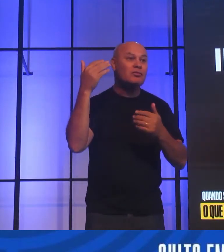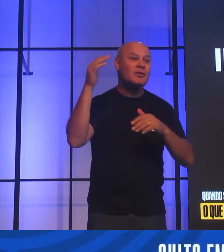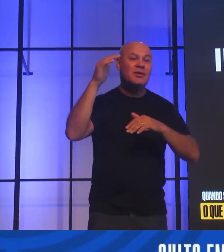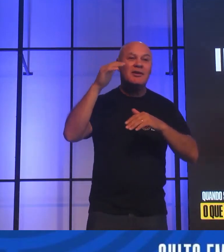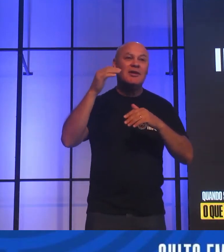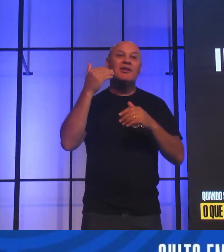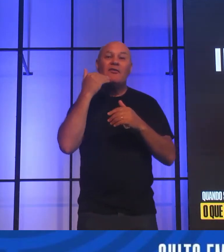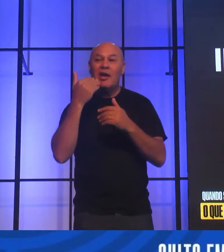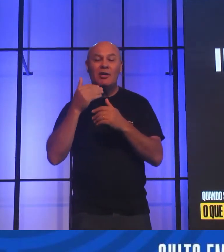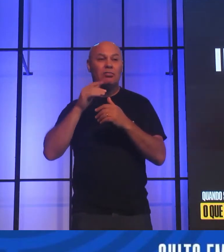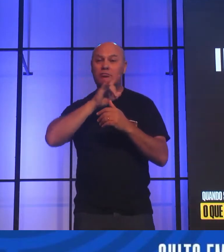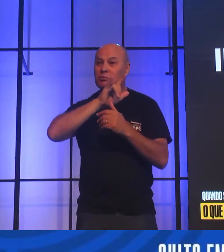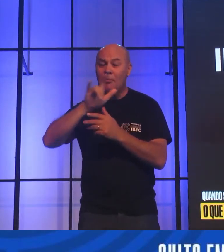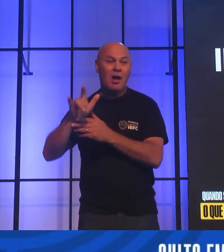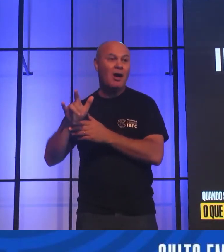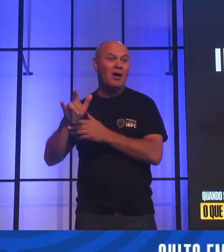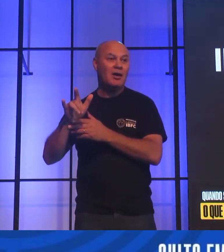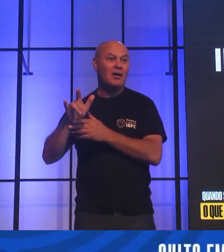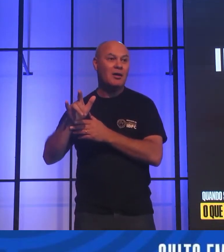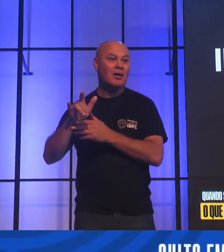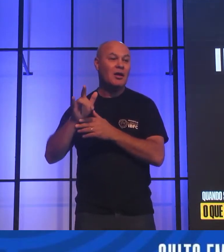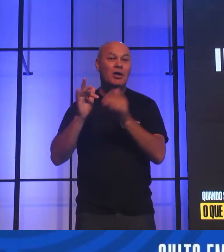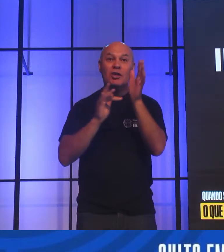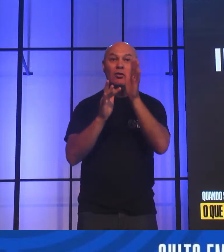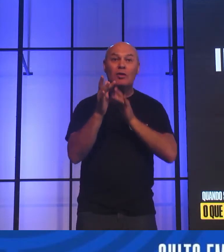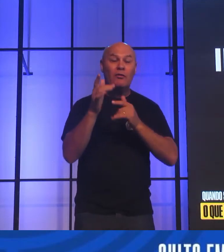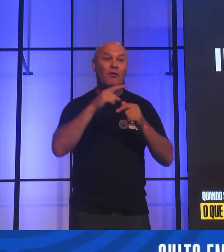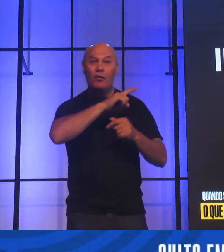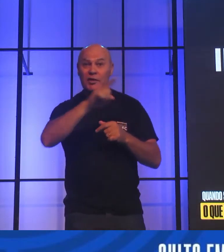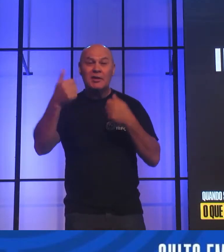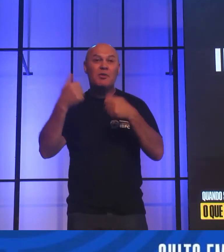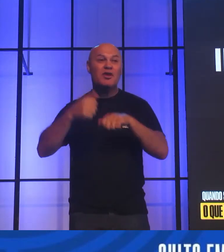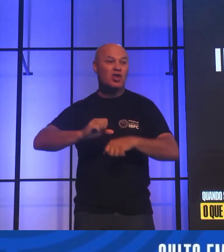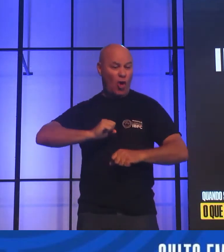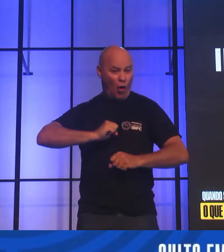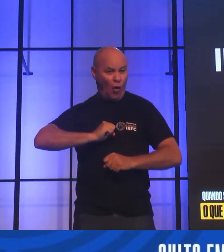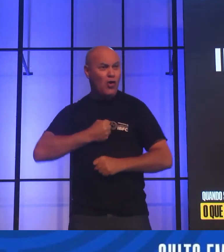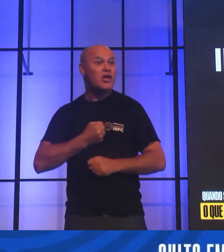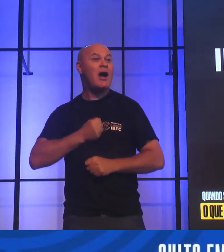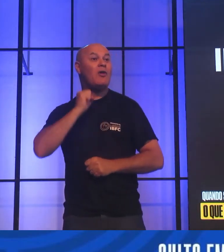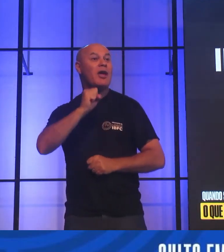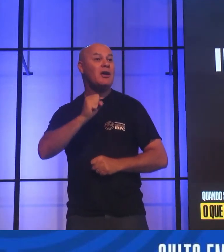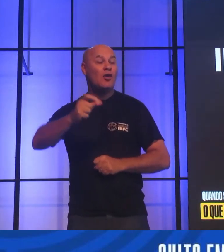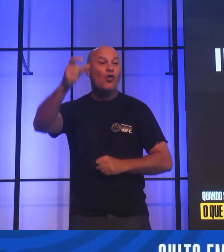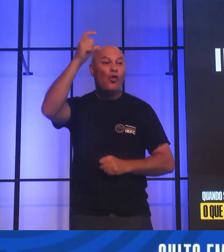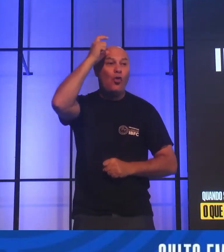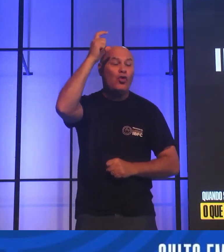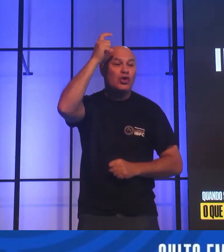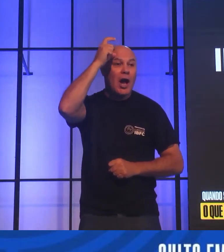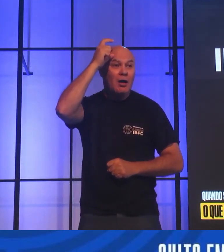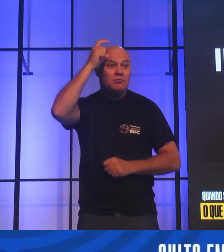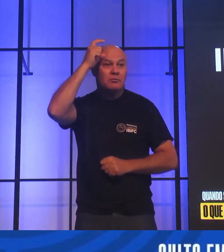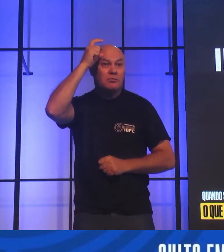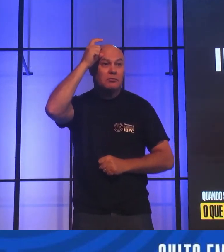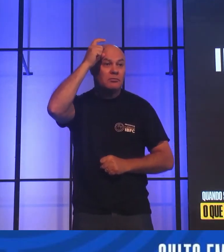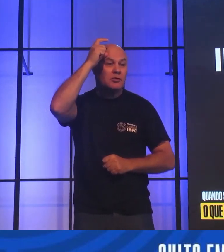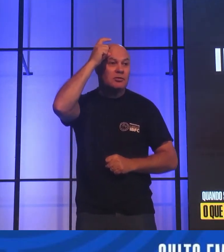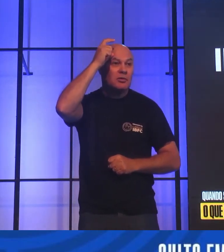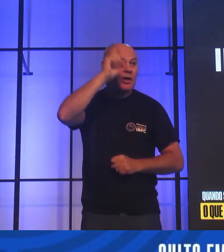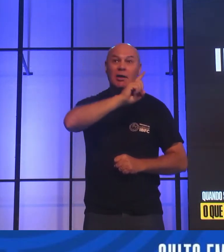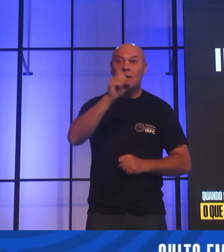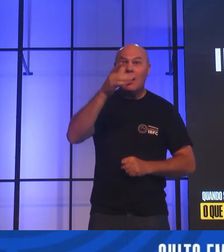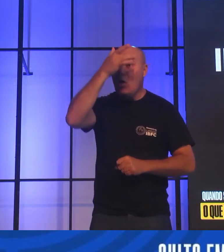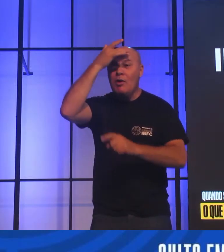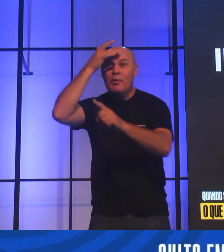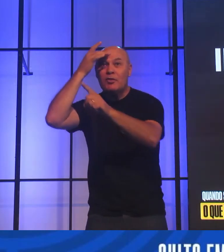dente? Jesus está dizendo, é assim que o mundo funciona. É assim que a cultura fez. Você não